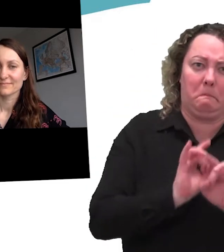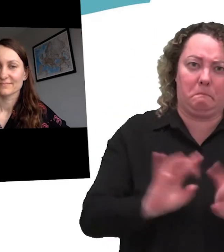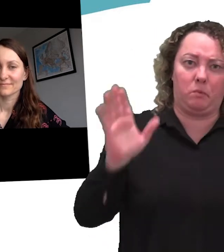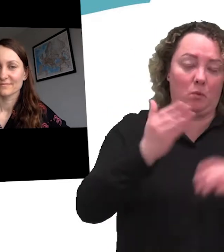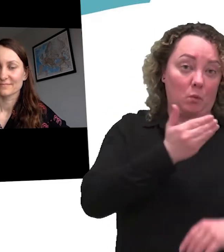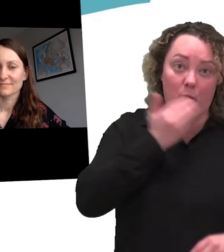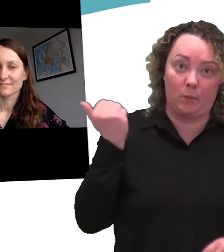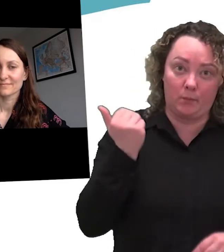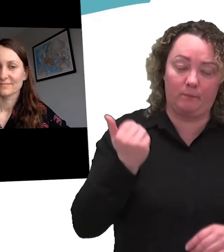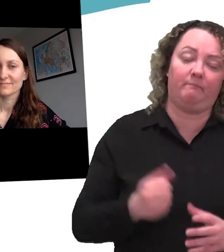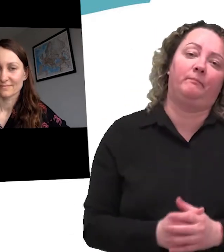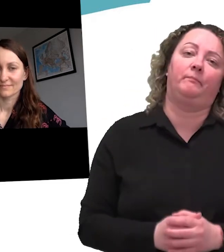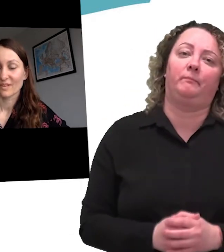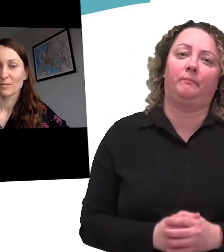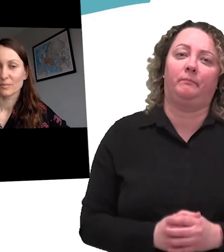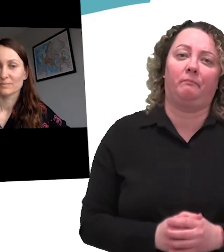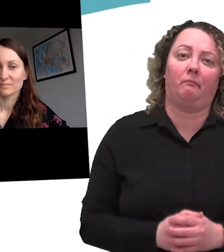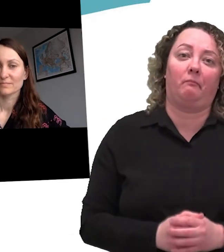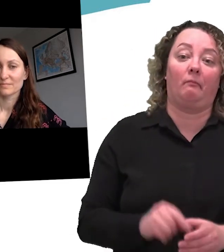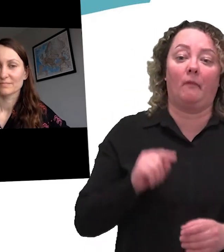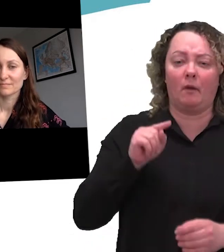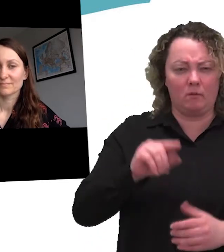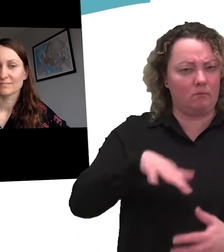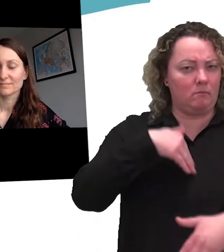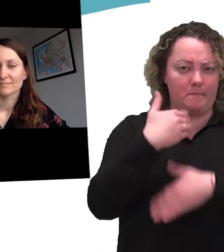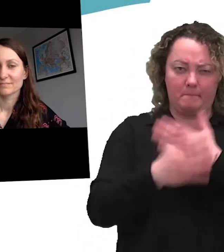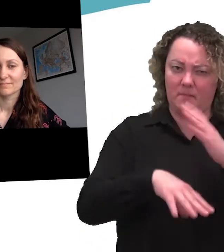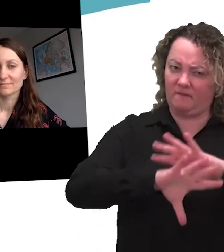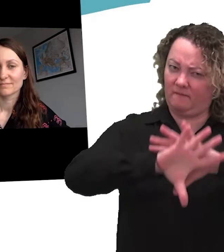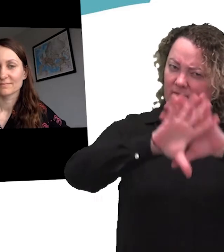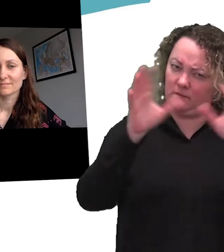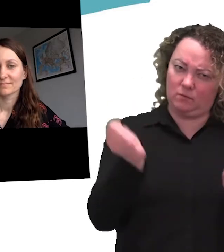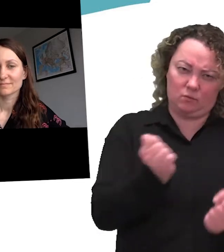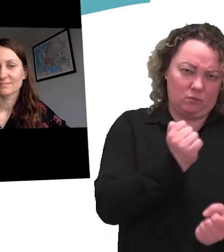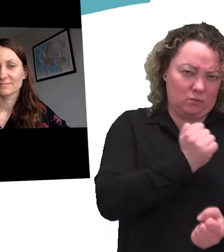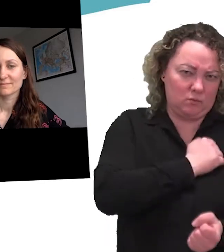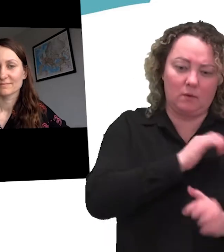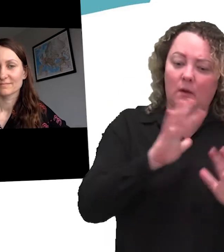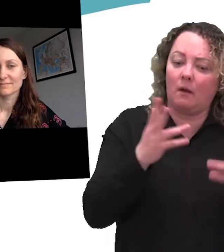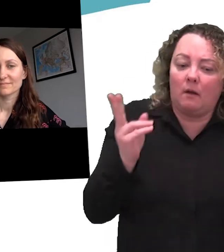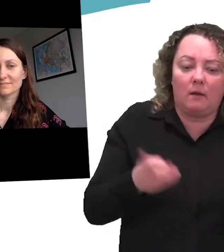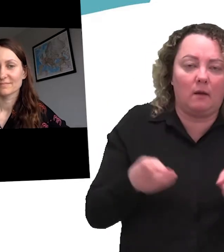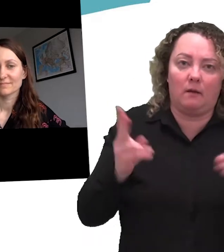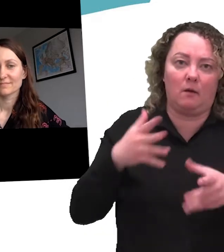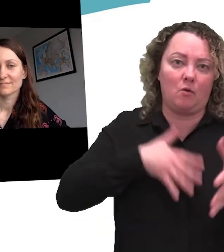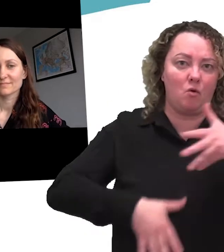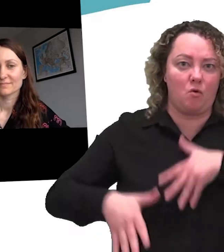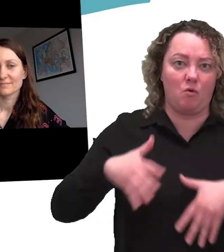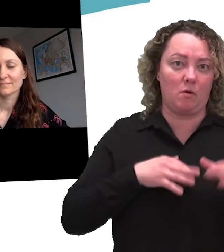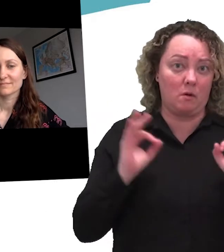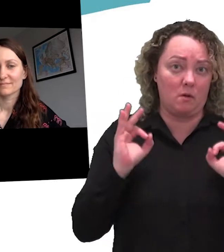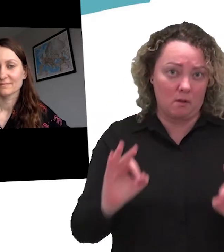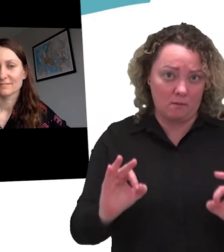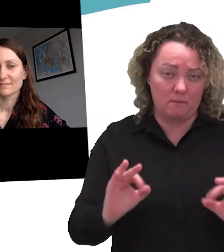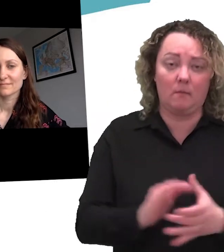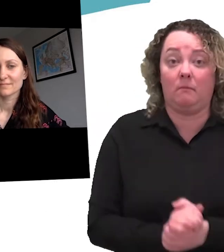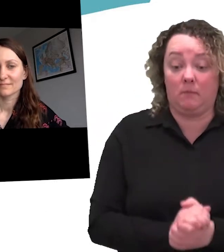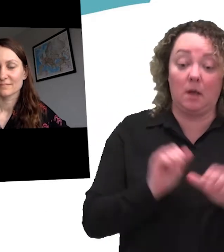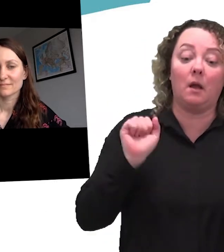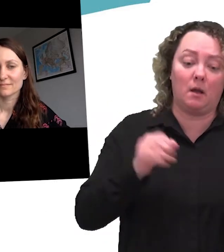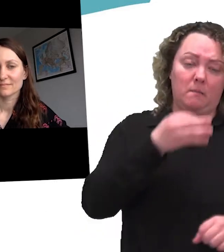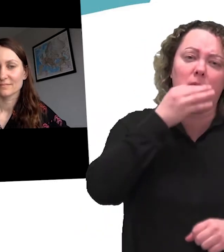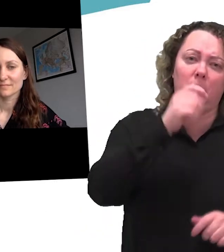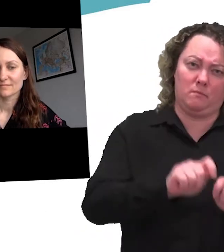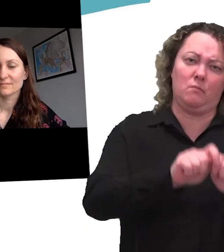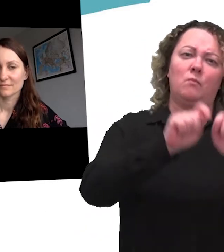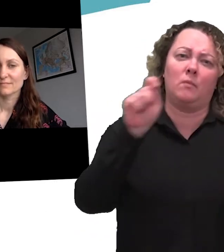O jie turi visas medžiagas, ką turi ir avinžirniai. Tai visai variantas nuo to pradėti. Bet ir pilno grūdo